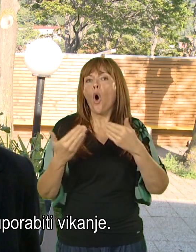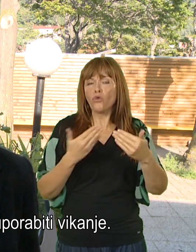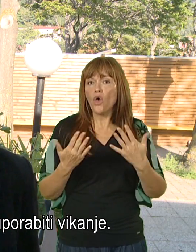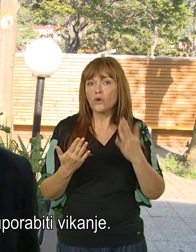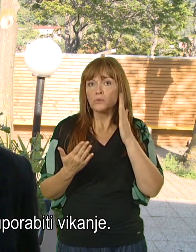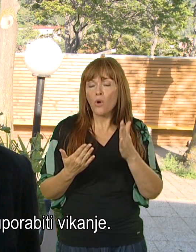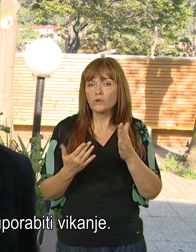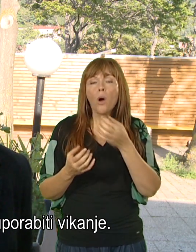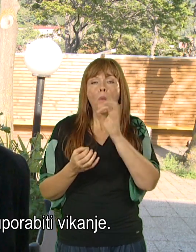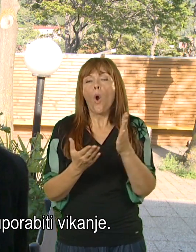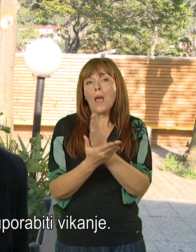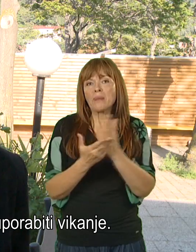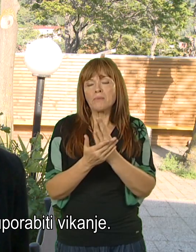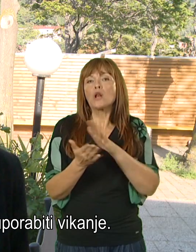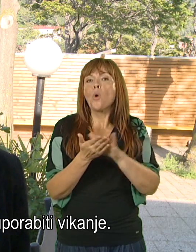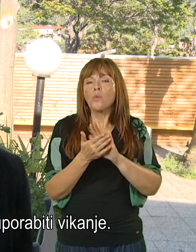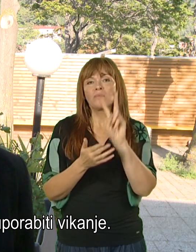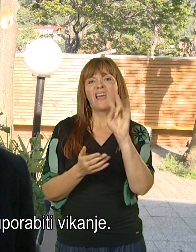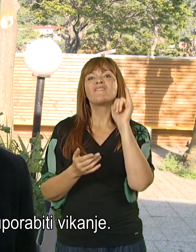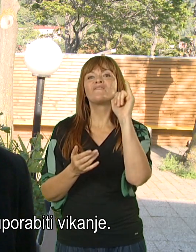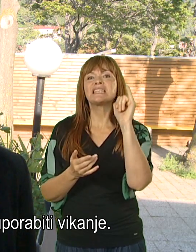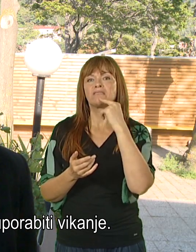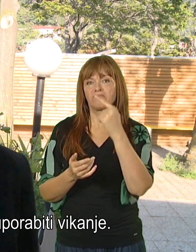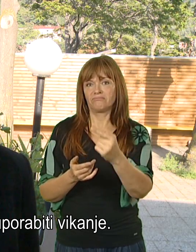bolj primerno uporabljati vikanje.